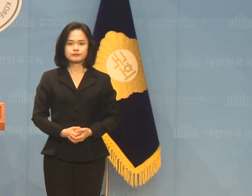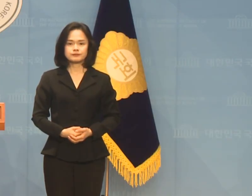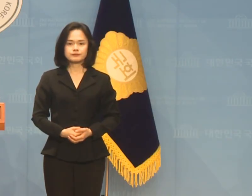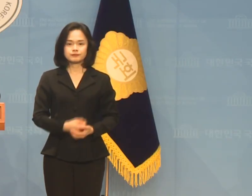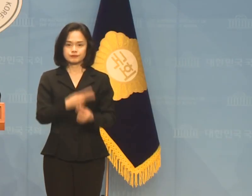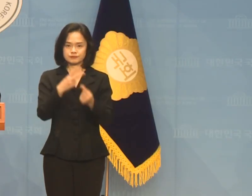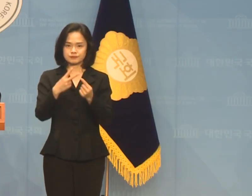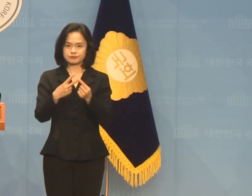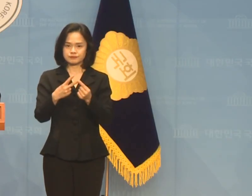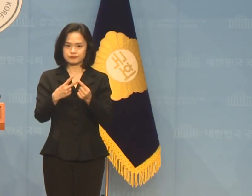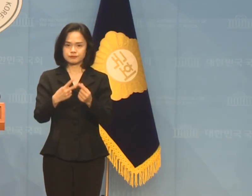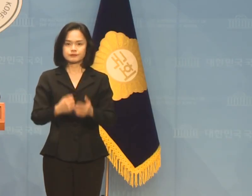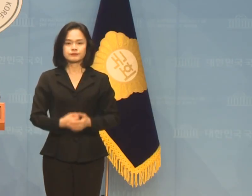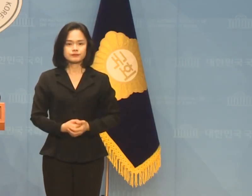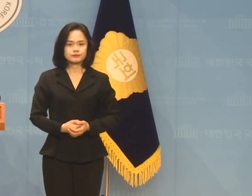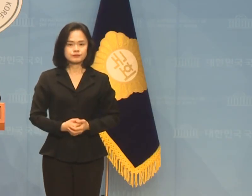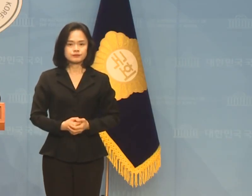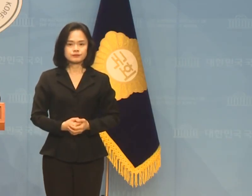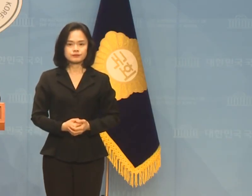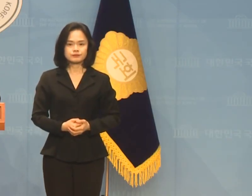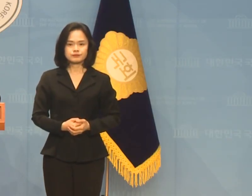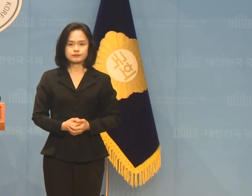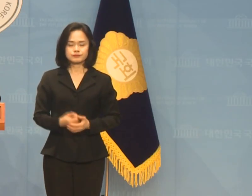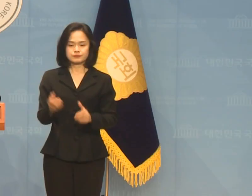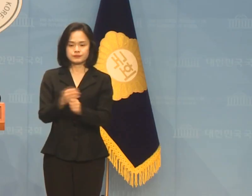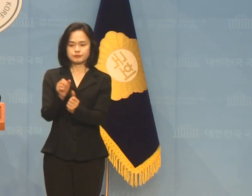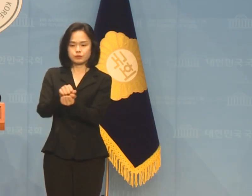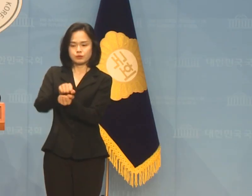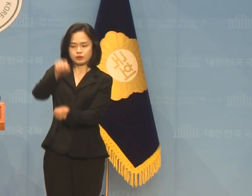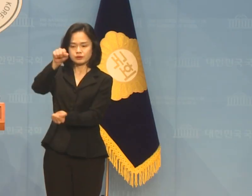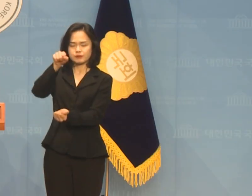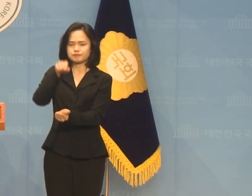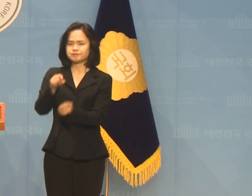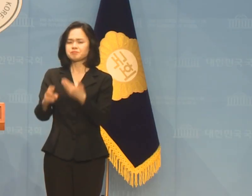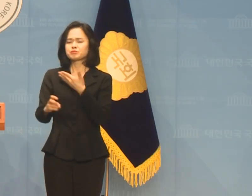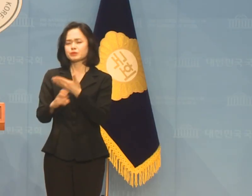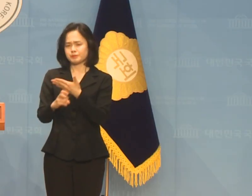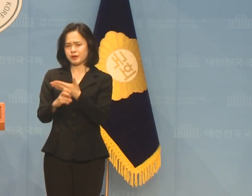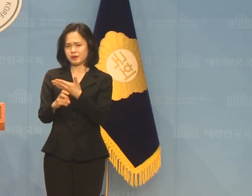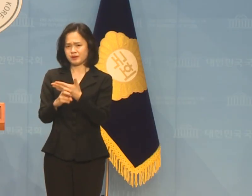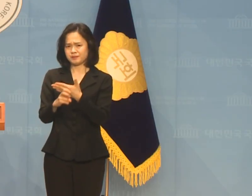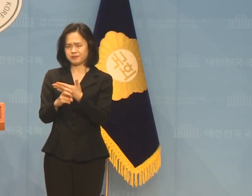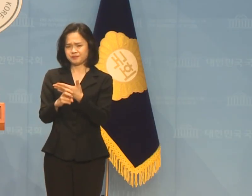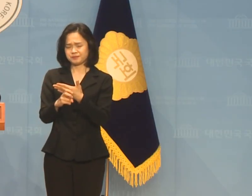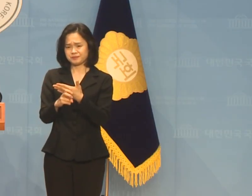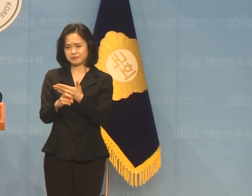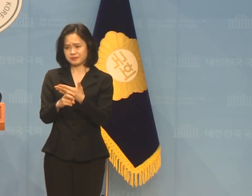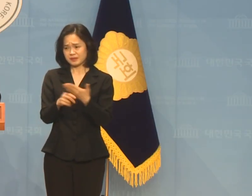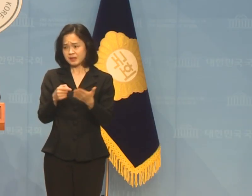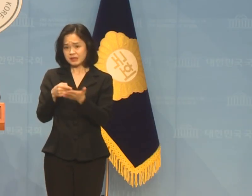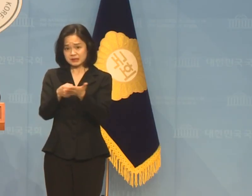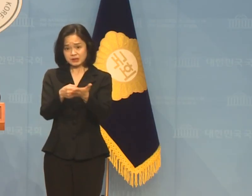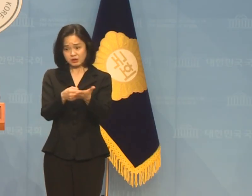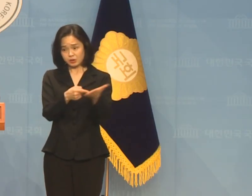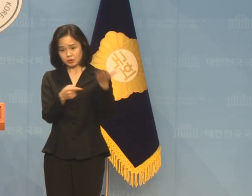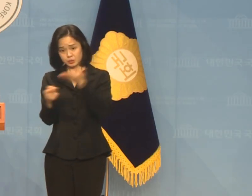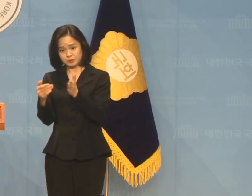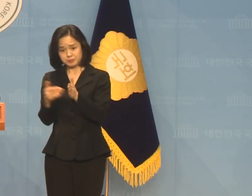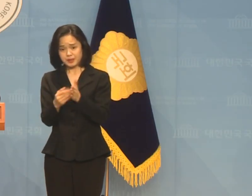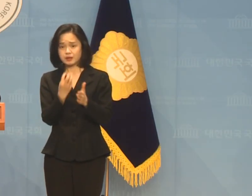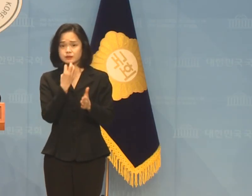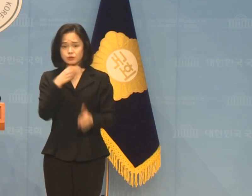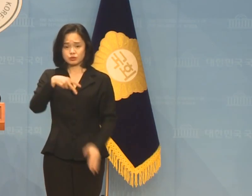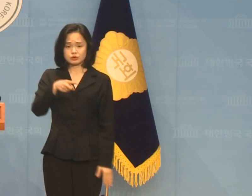둘째, 불법 체포영장을 발부한 서울 서부지법에 묻겠습니다. 수사권도